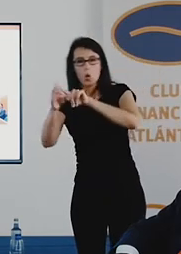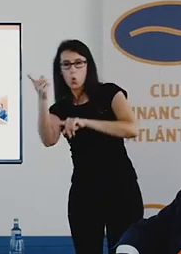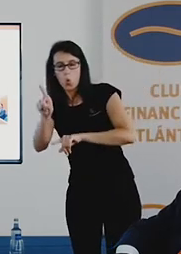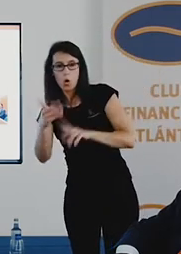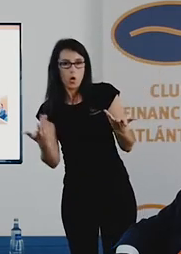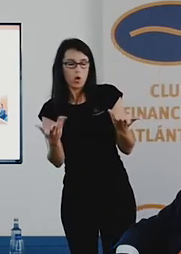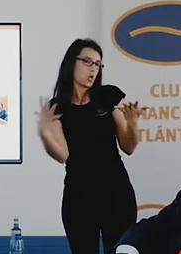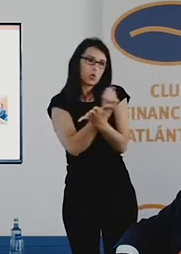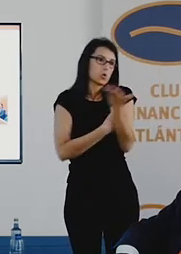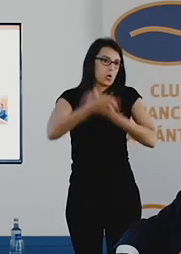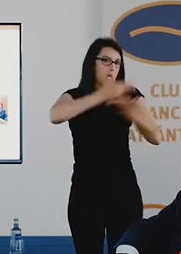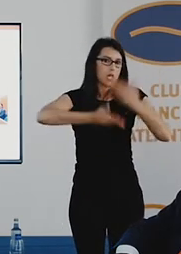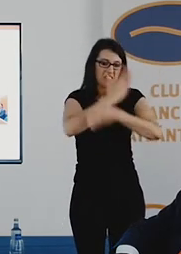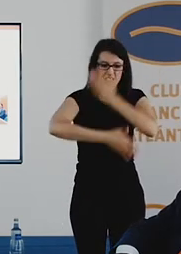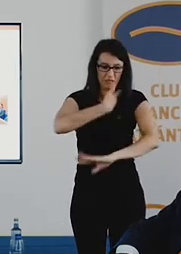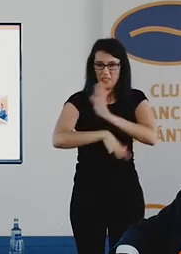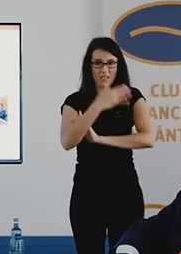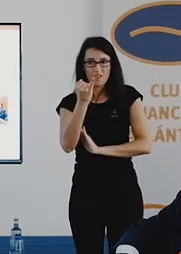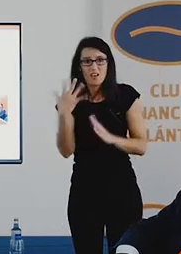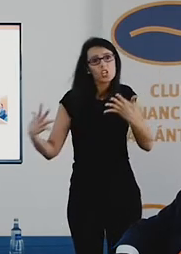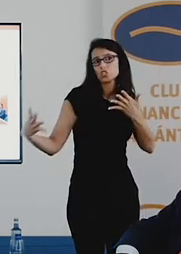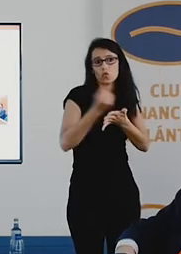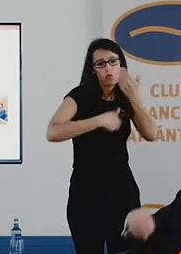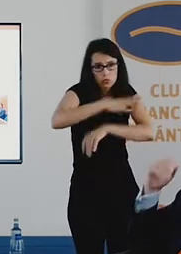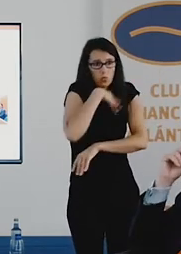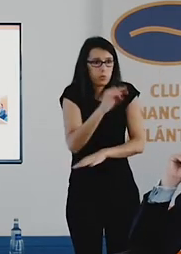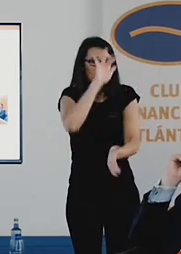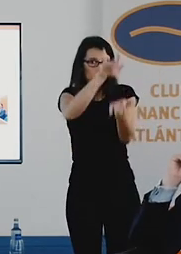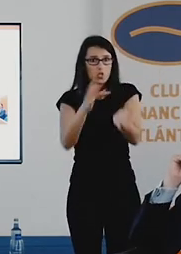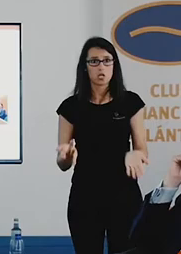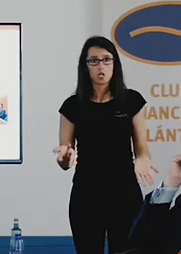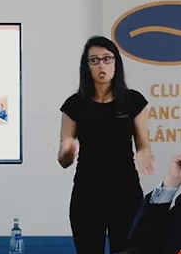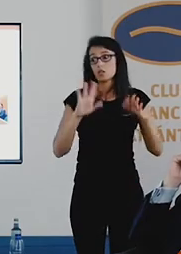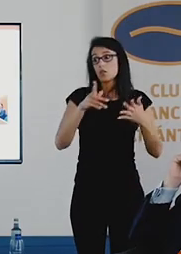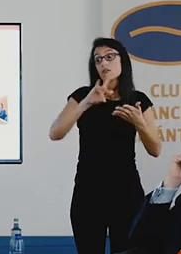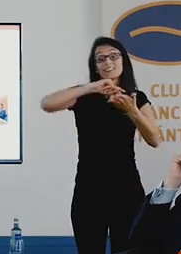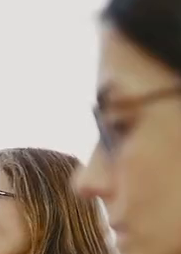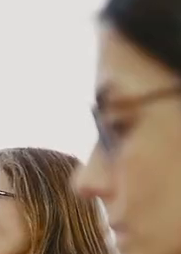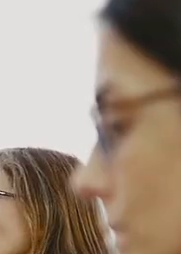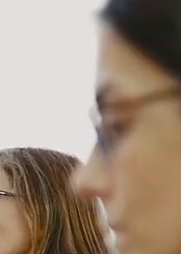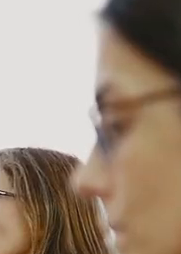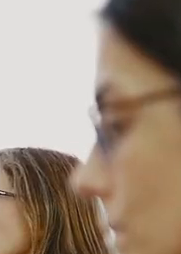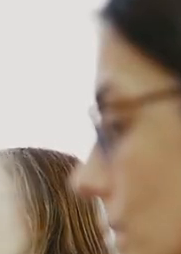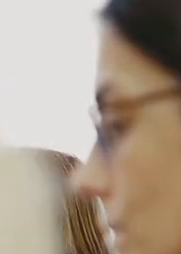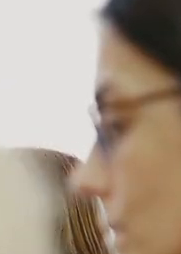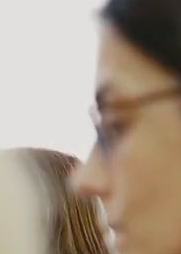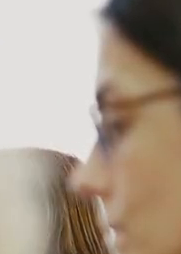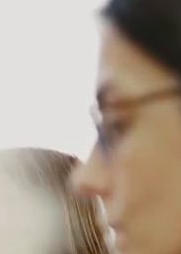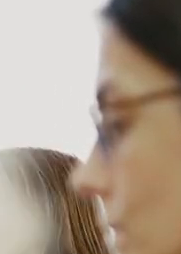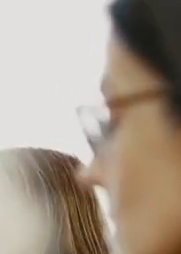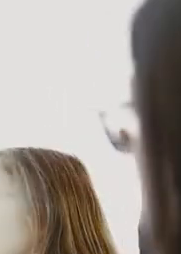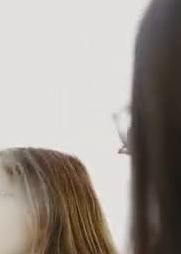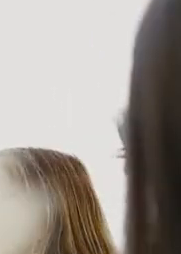A todos os pasa algo. Y a todos os pasará. Y la tecnología lo único que es para... Me parece a mí, desde que